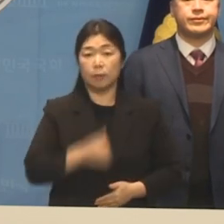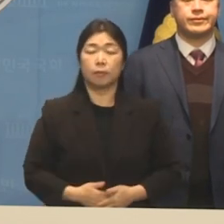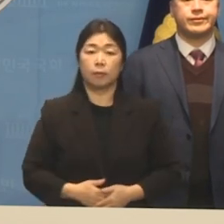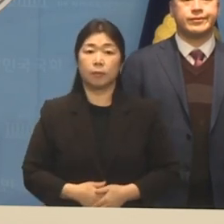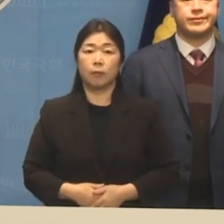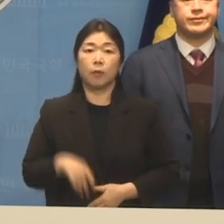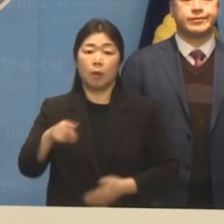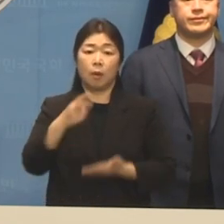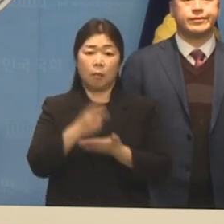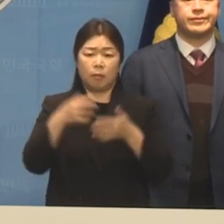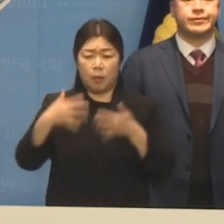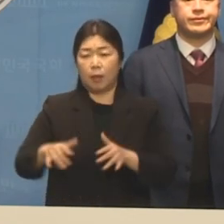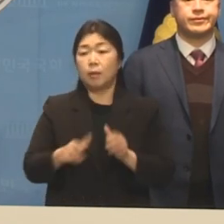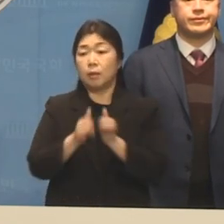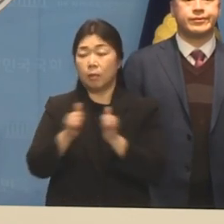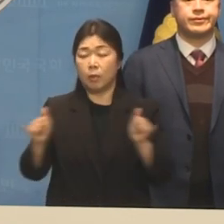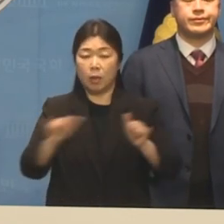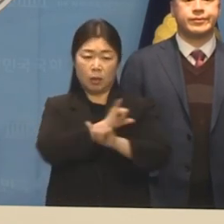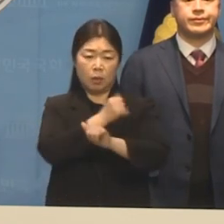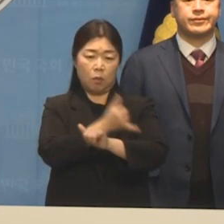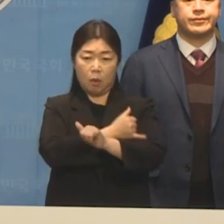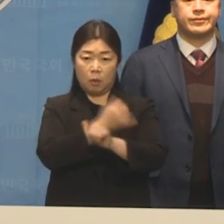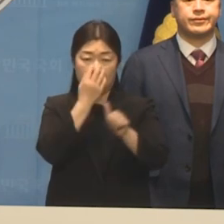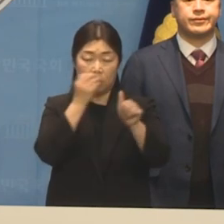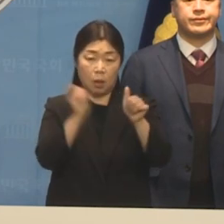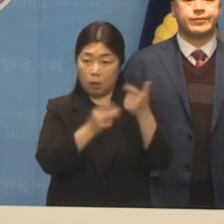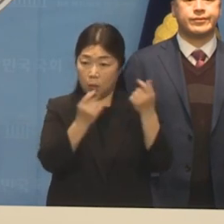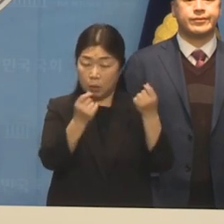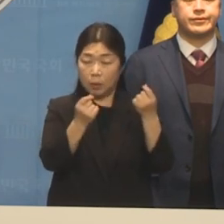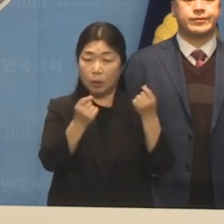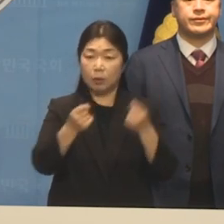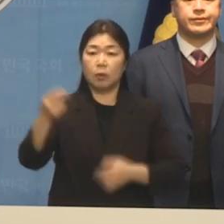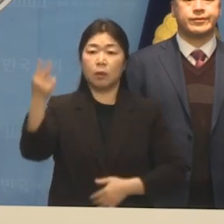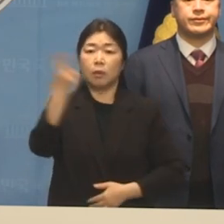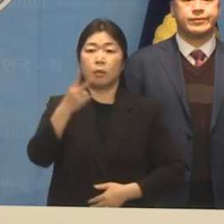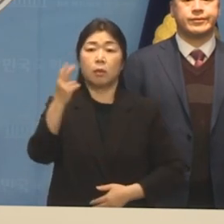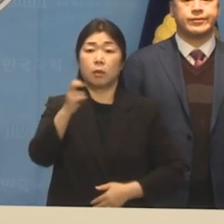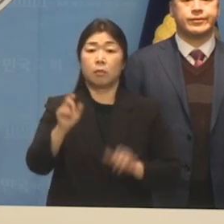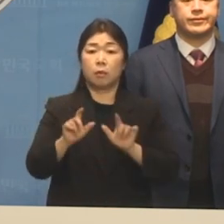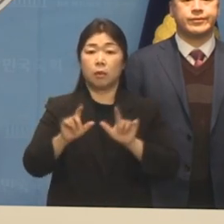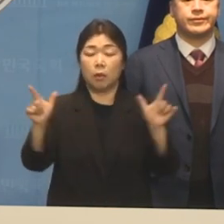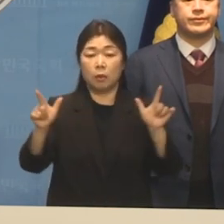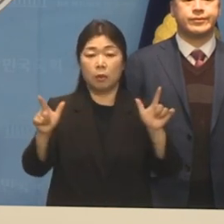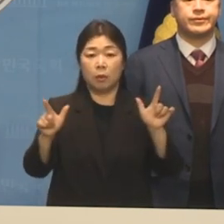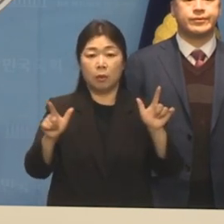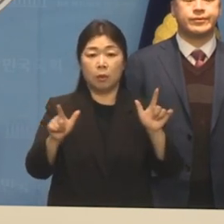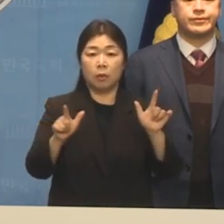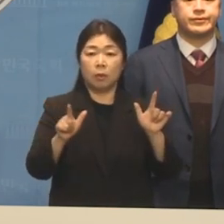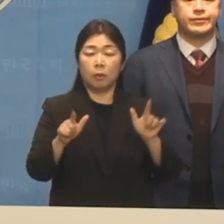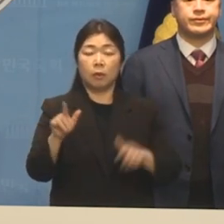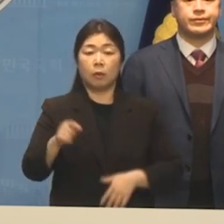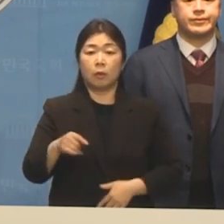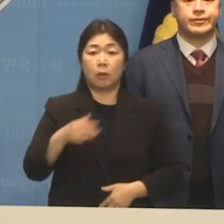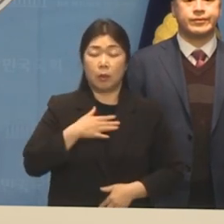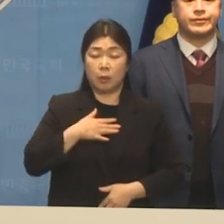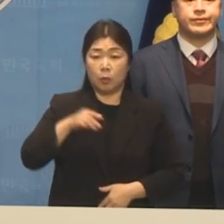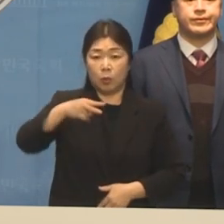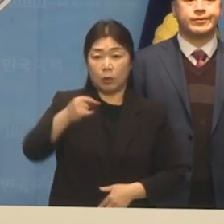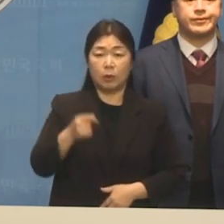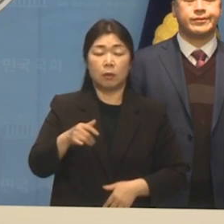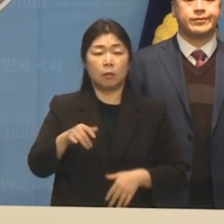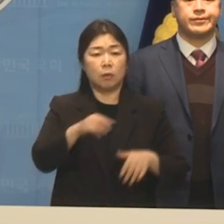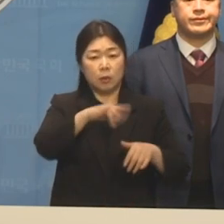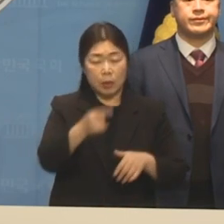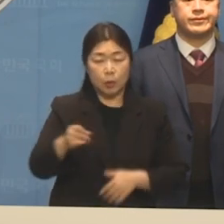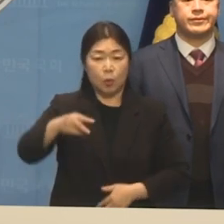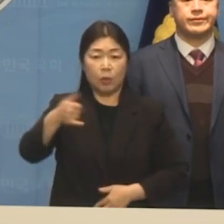인권을 유린하는 것과도 같다 202 2020년 신동근 호원과 저 김경은